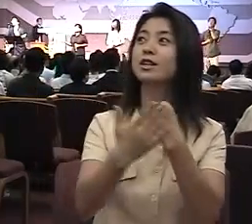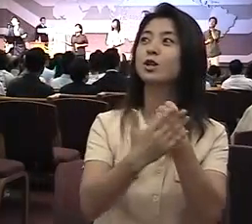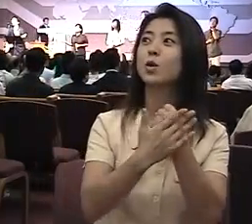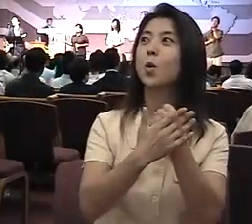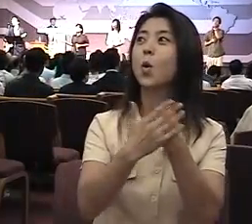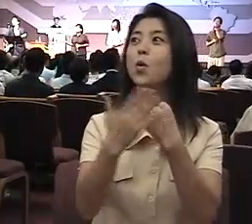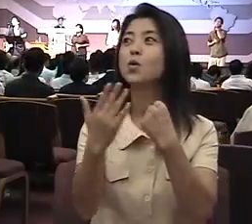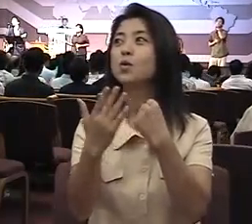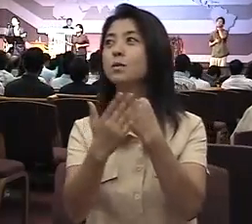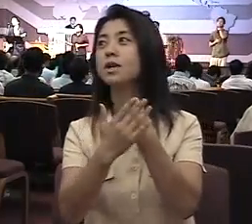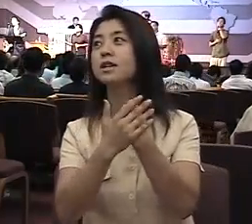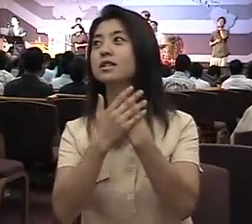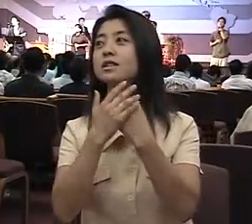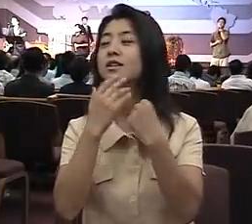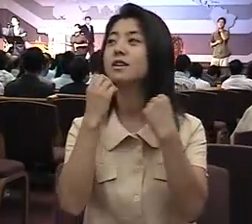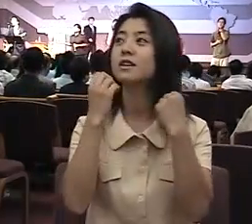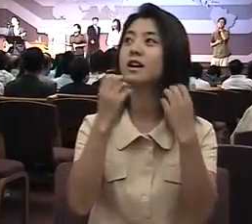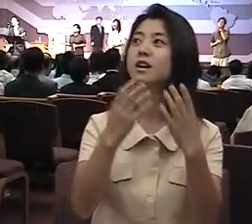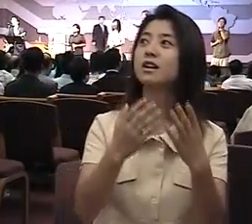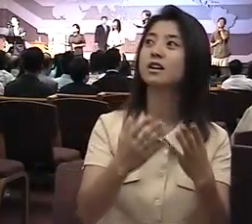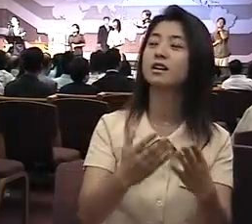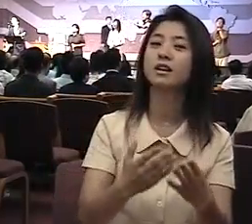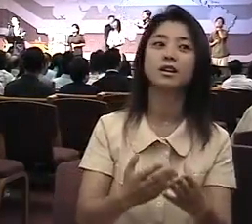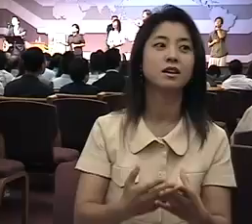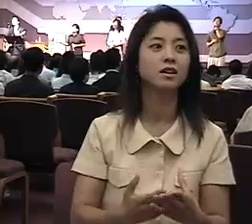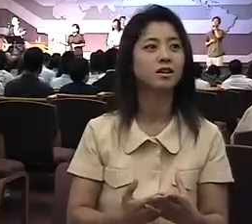큰 도움이시라.